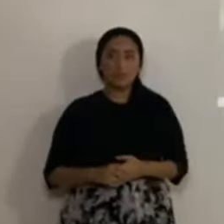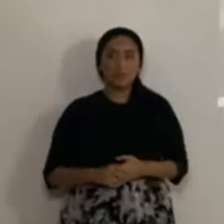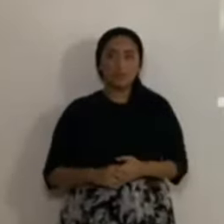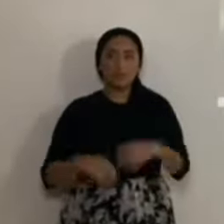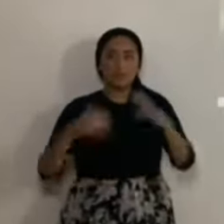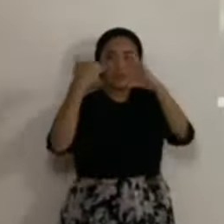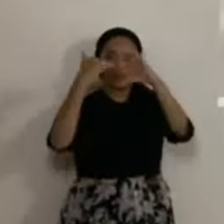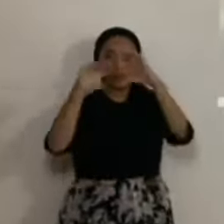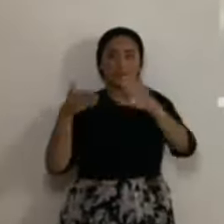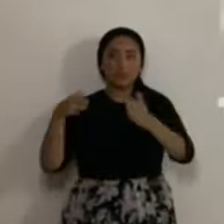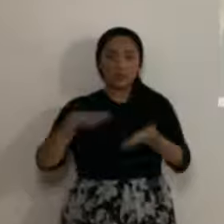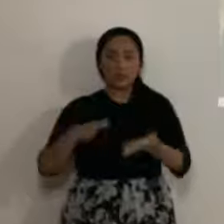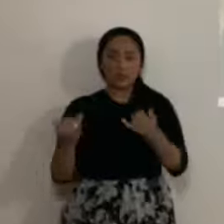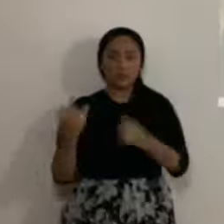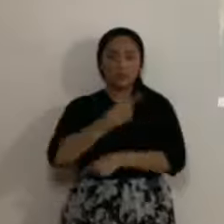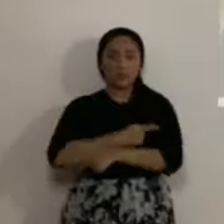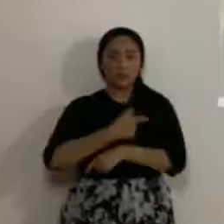mensajeros de la muerte.